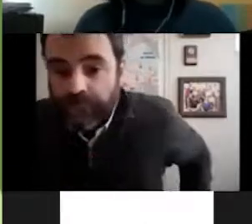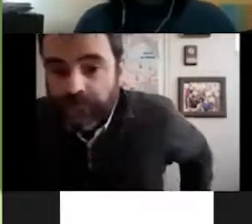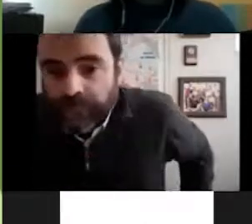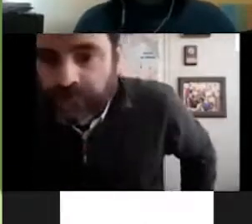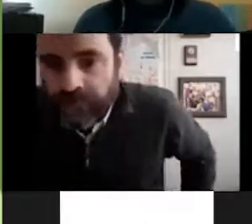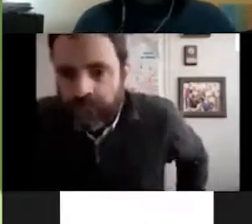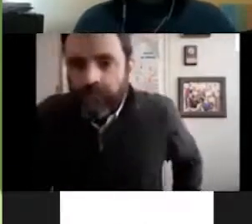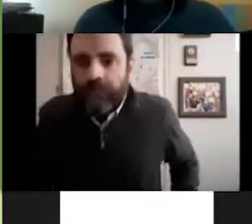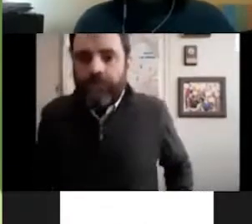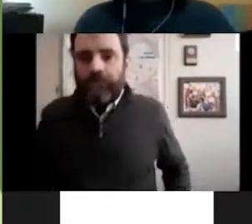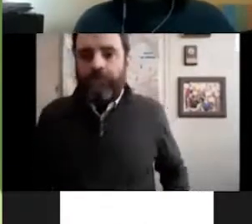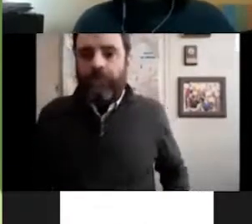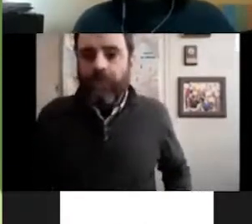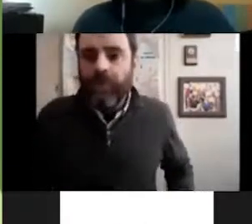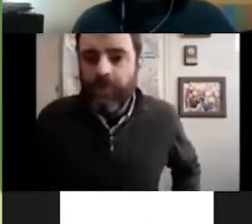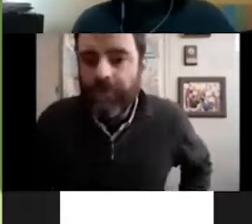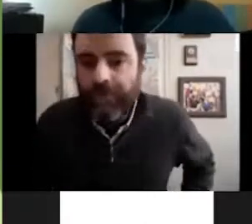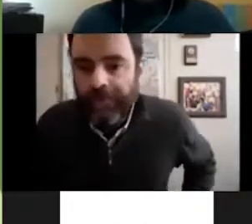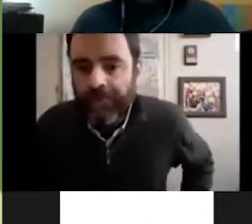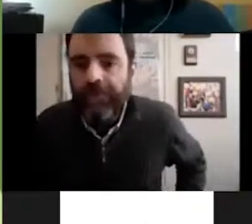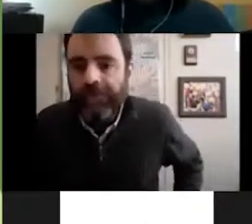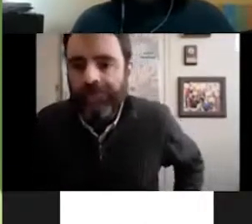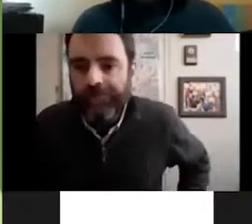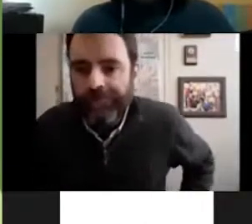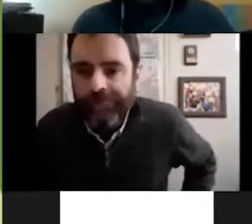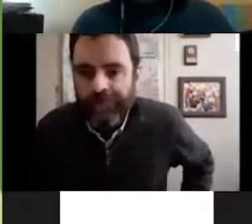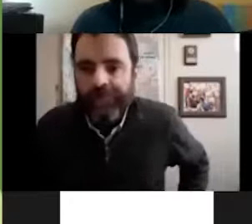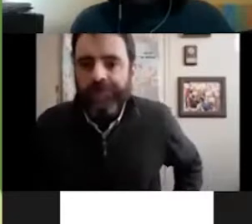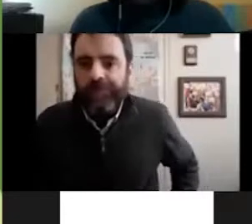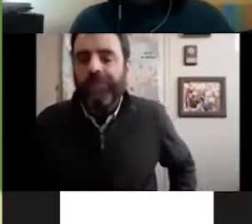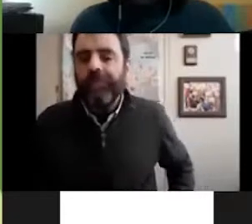dice, ¿en qué trabajo adentro? ¿Cuál rol?